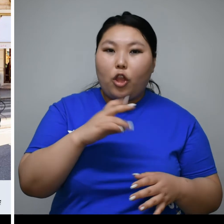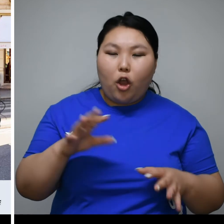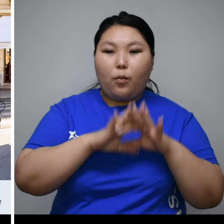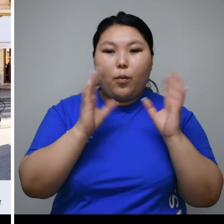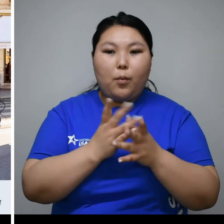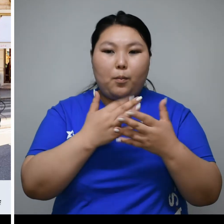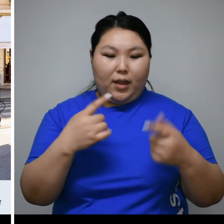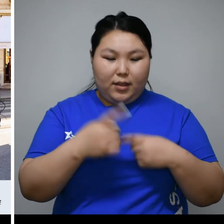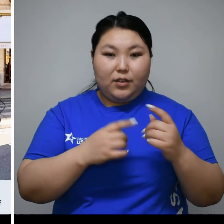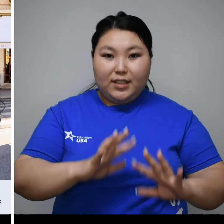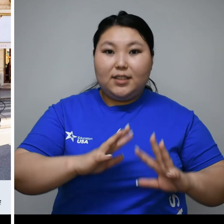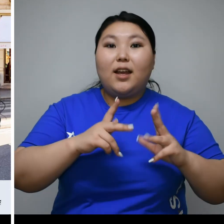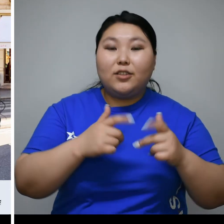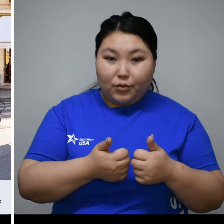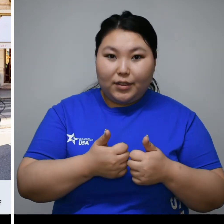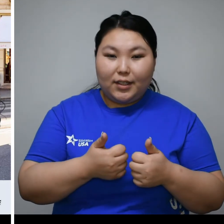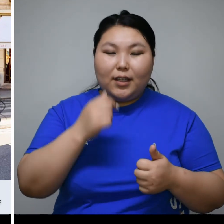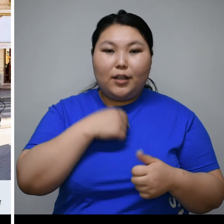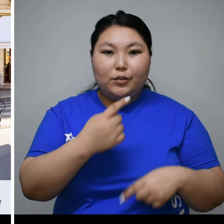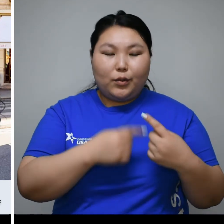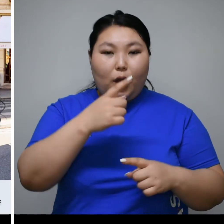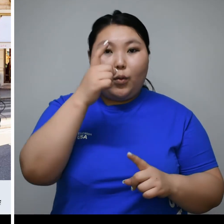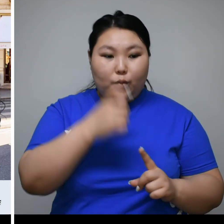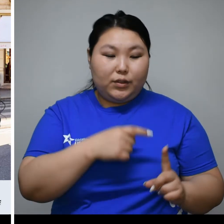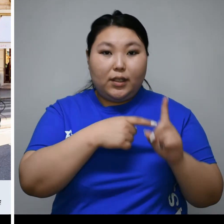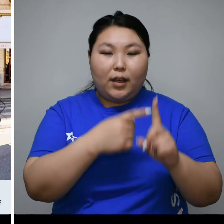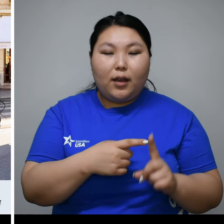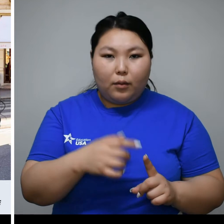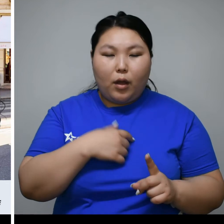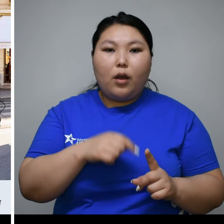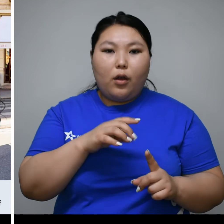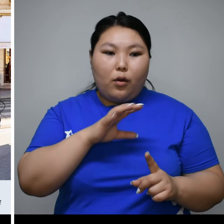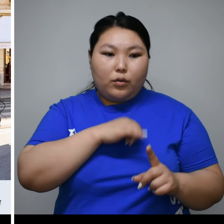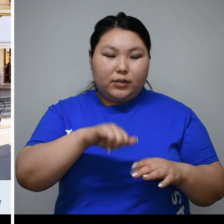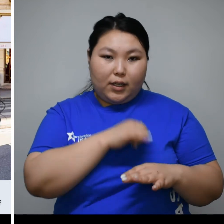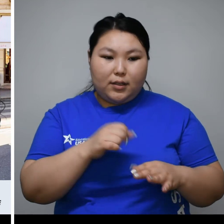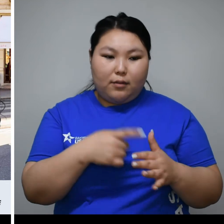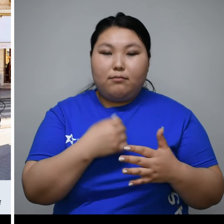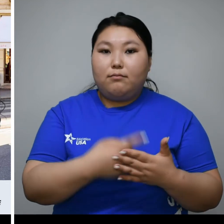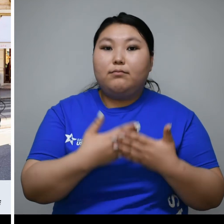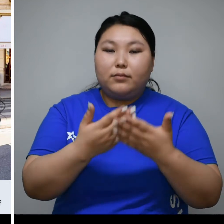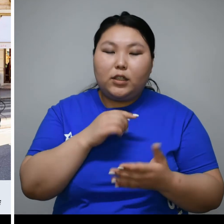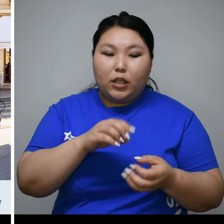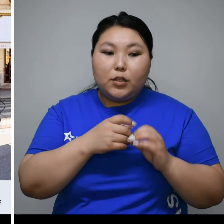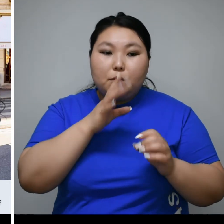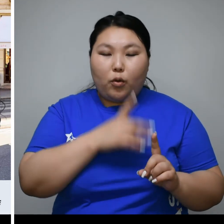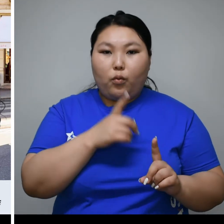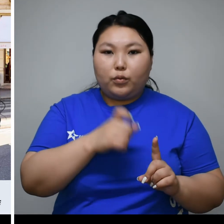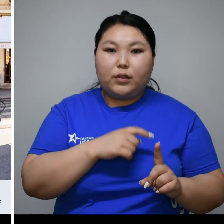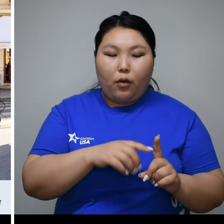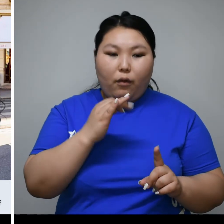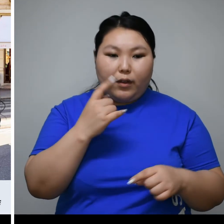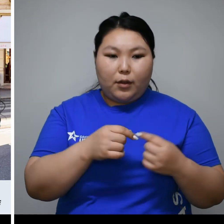бүх материалуудыг илүү сайжруулад тэр нөгөө тухайн хүнийхээ Усаасаа номинейт хийгээд хийх гэж байгаа тэр